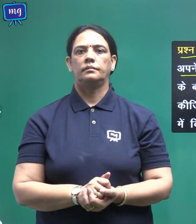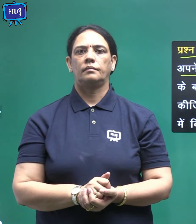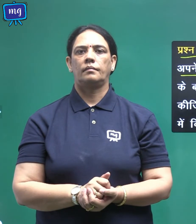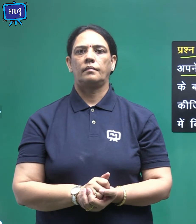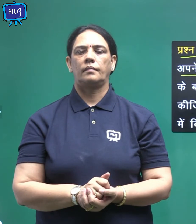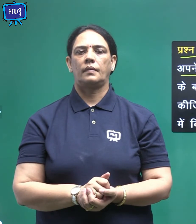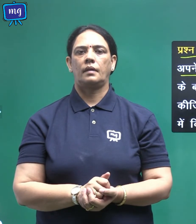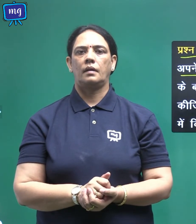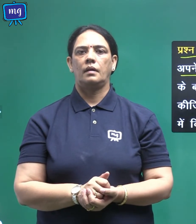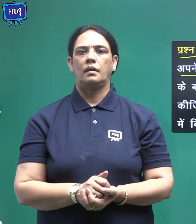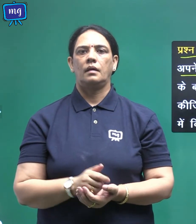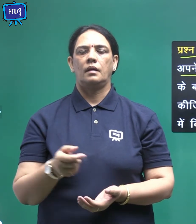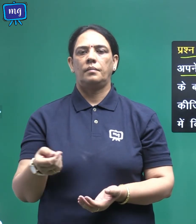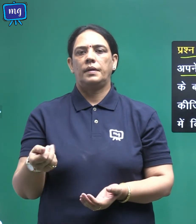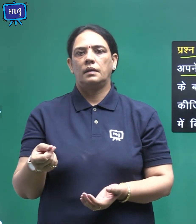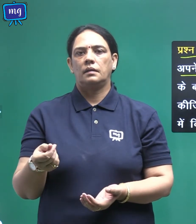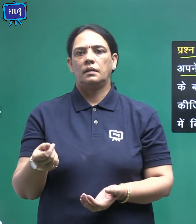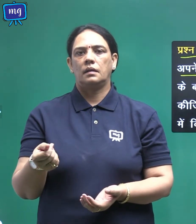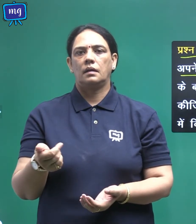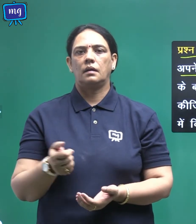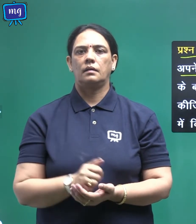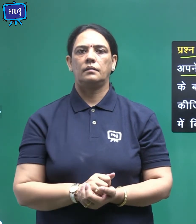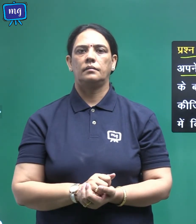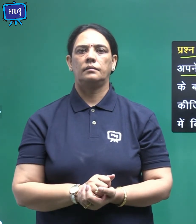अपने धन का